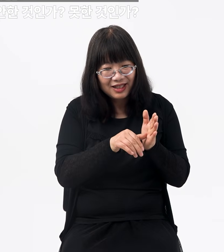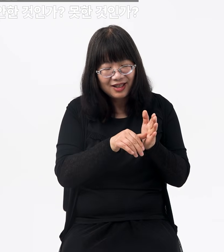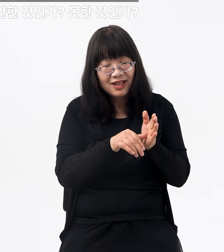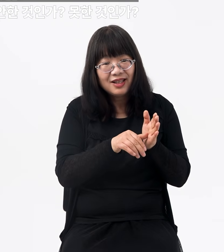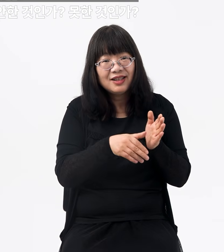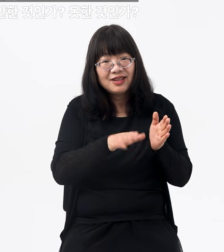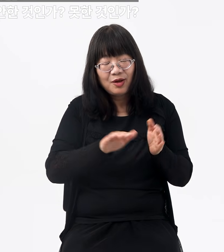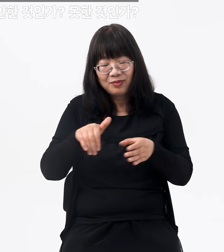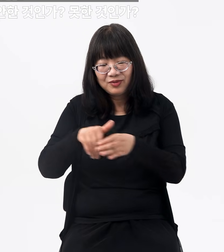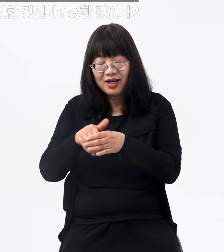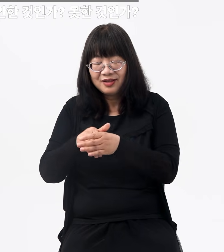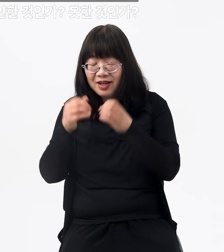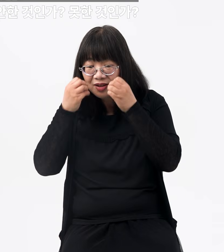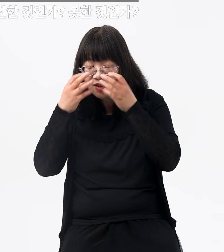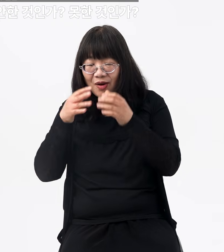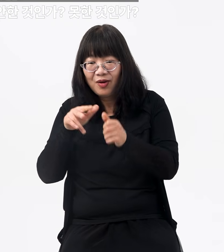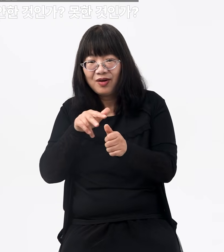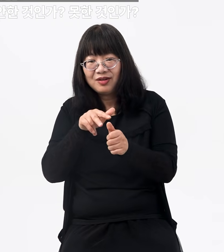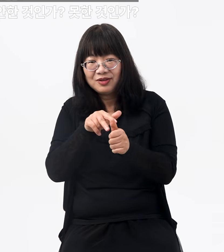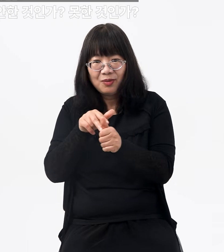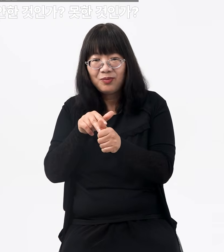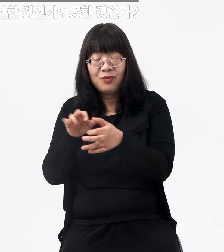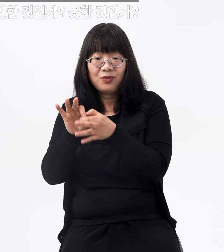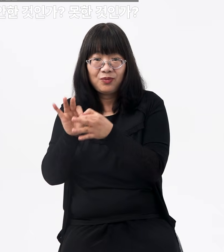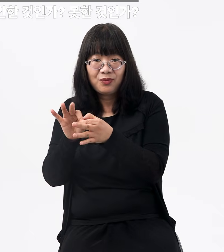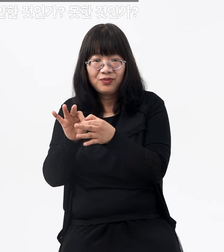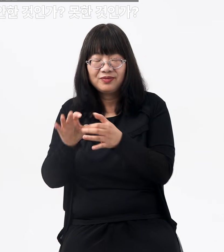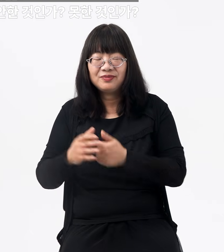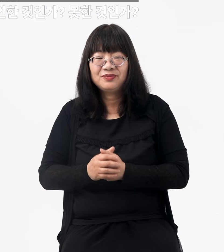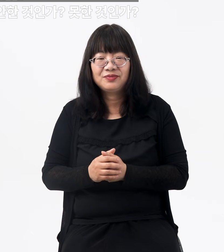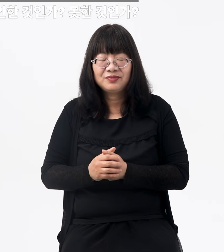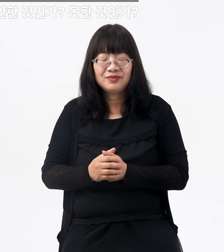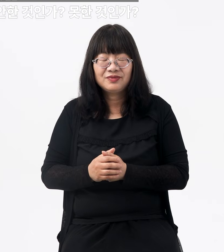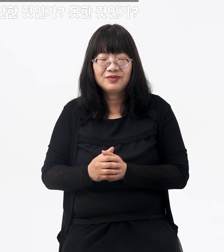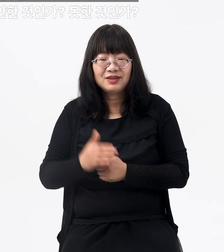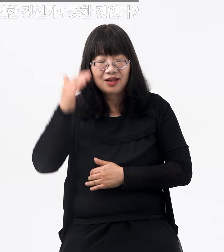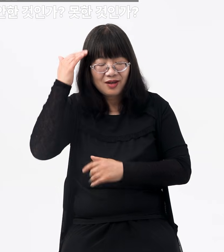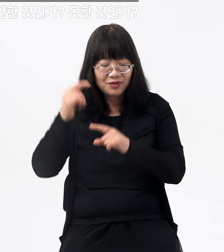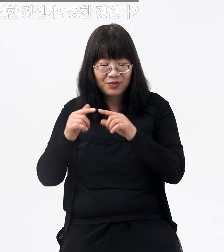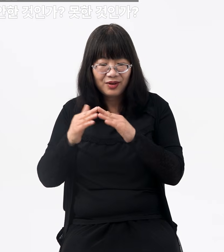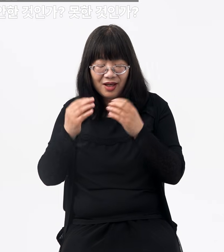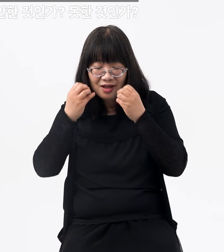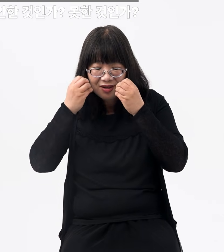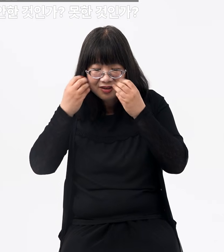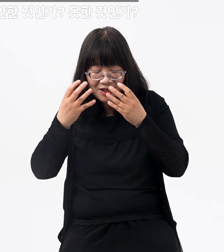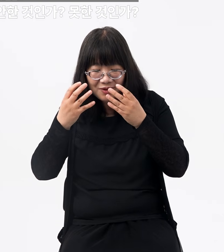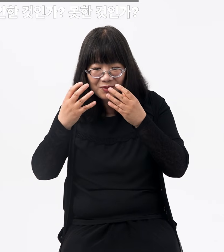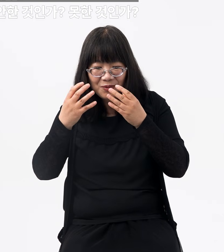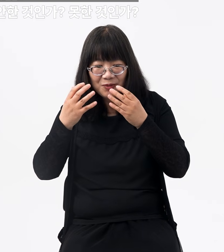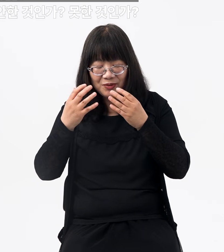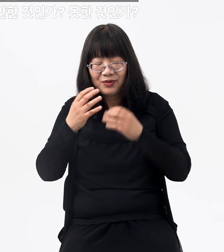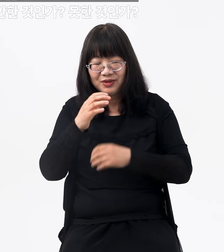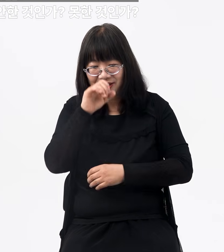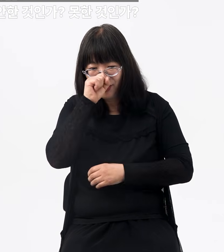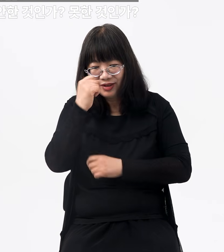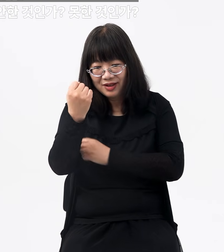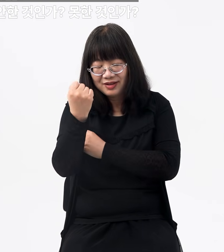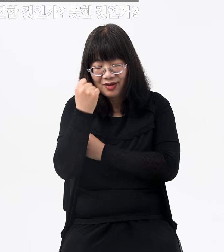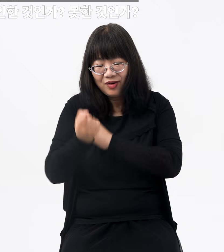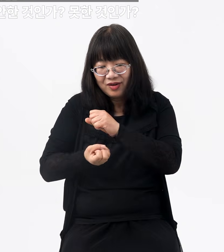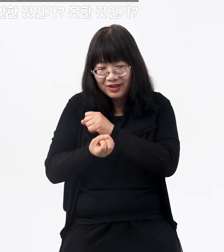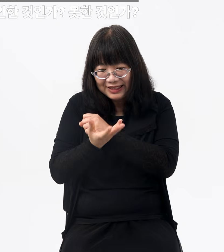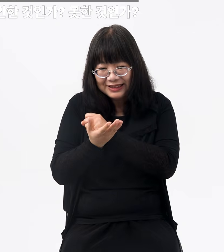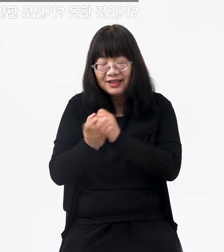신선한 컨텐츠를 통해서 좀 한국 교회가 새로운 계기가 되었으면 좋겠습니다.